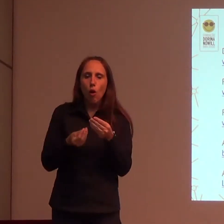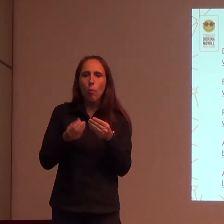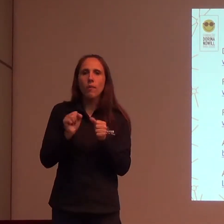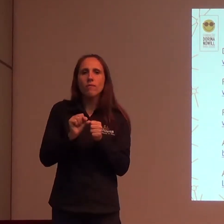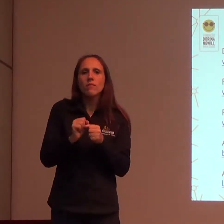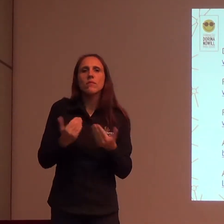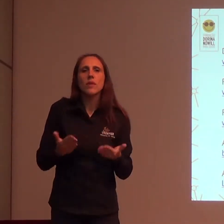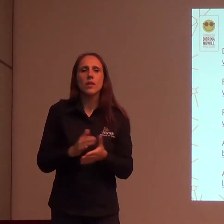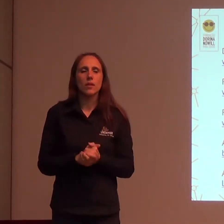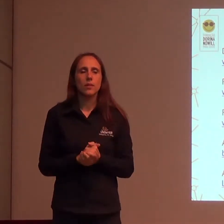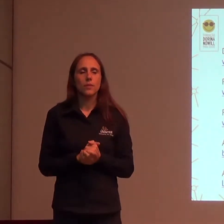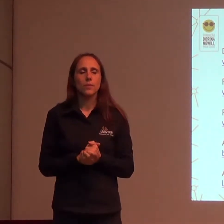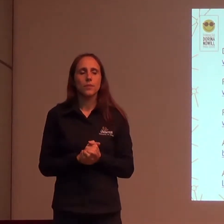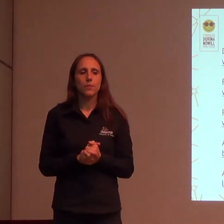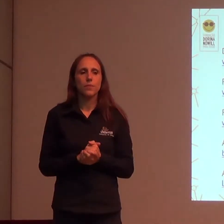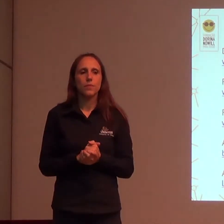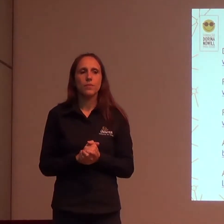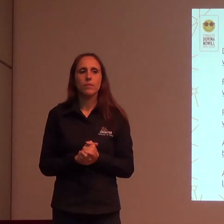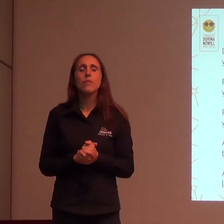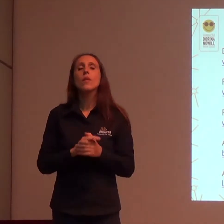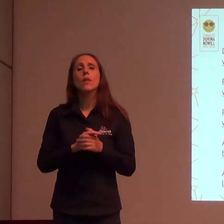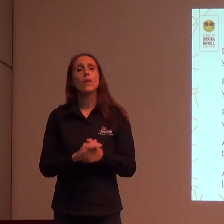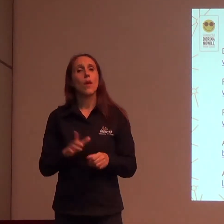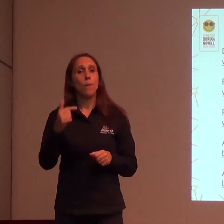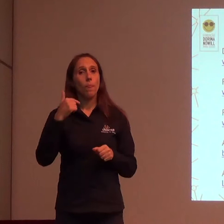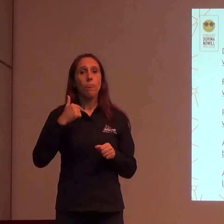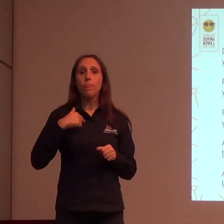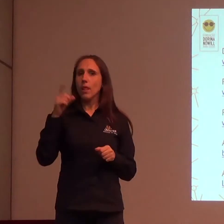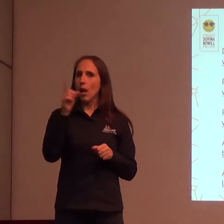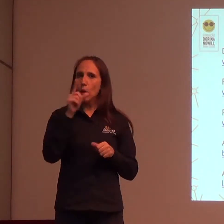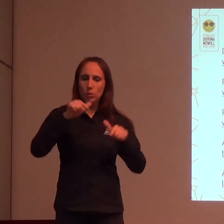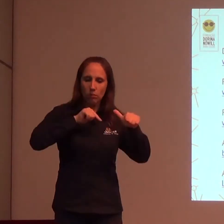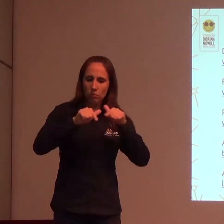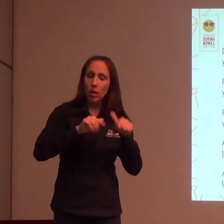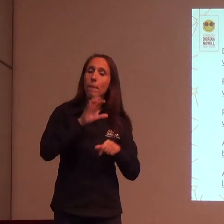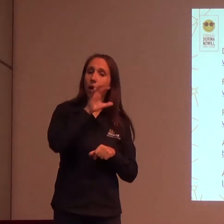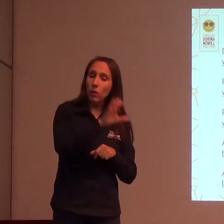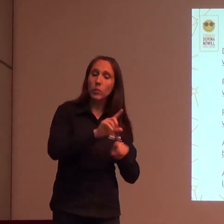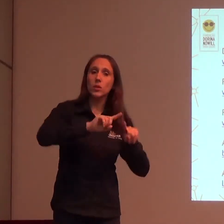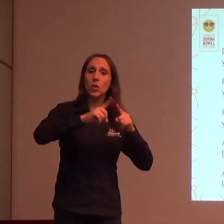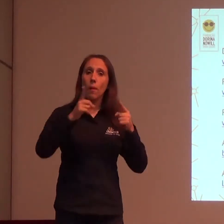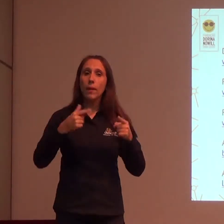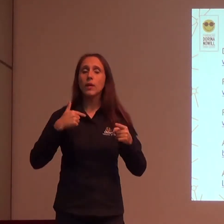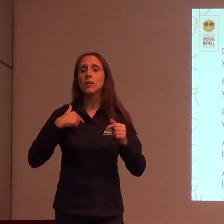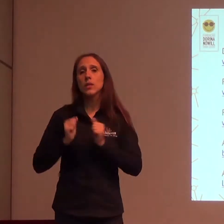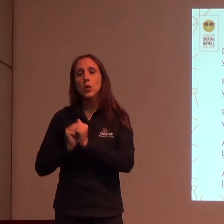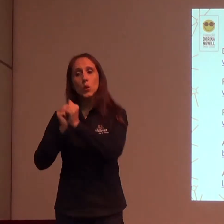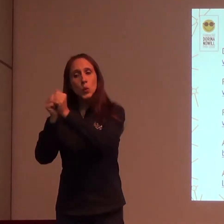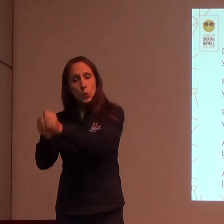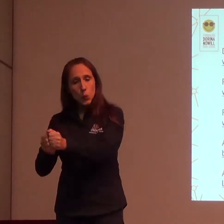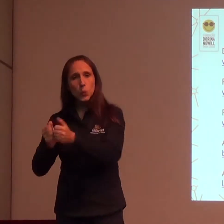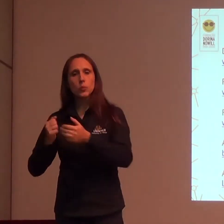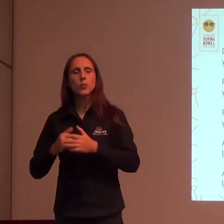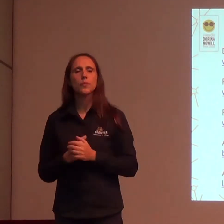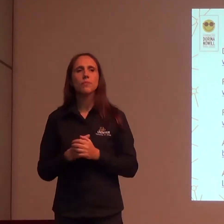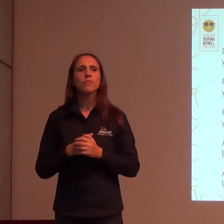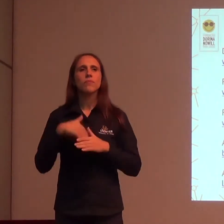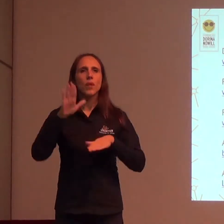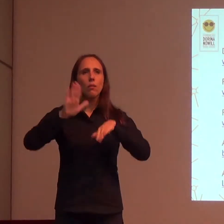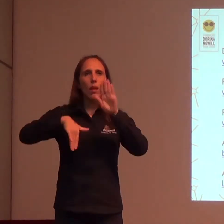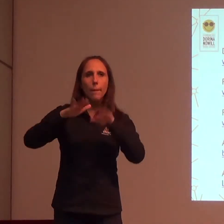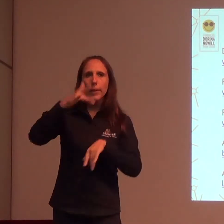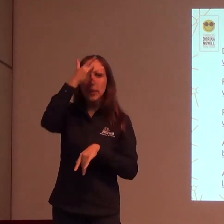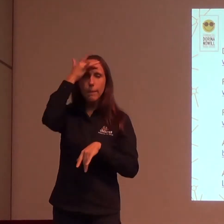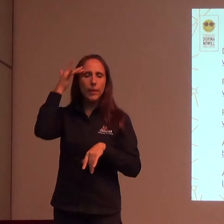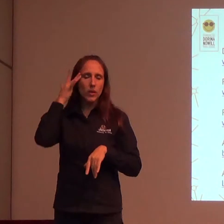Então, essa parte não é a que eu atuo, mas que eu acompanho, né? Então, quando as pessoas vão para a Fundação Dorina, algumas, assim, ninguém